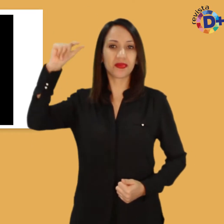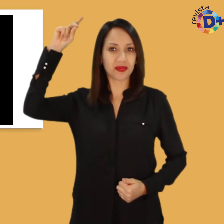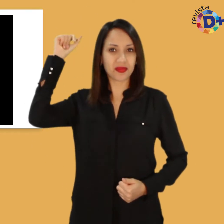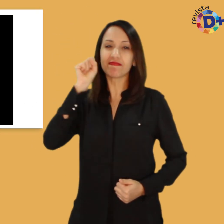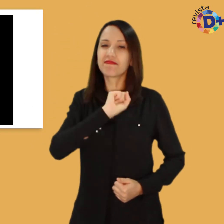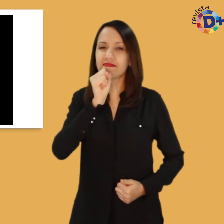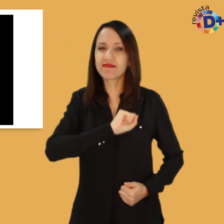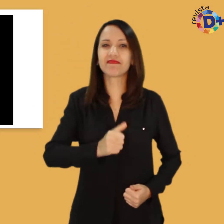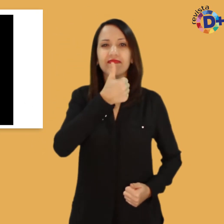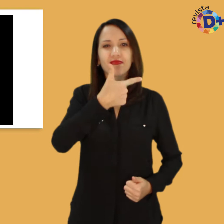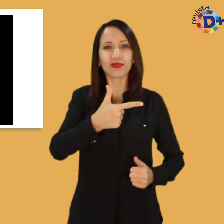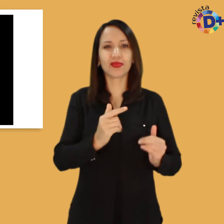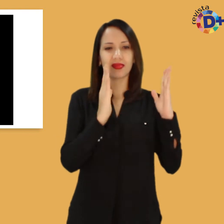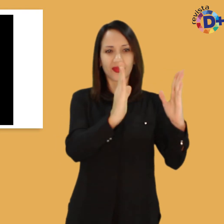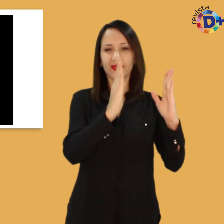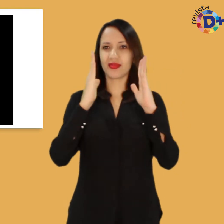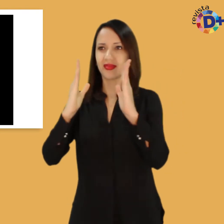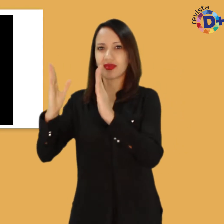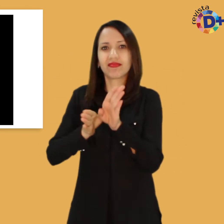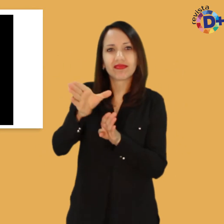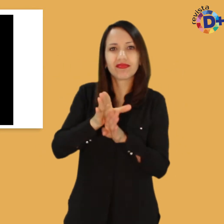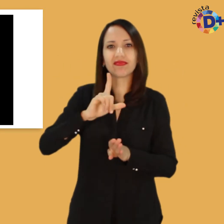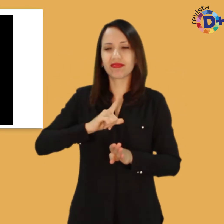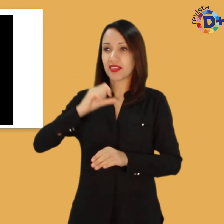os patriarcas a matarem seus filhos defeituosos.